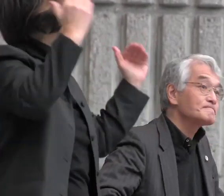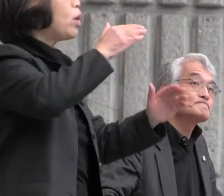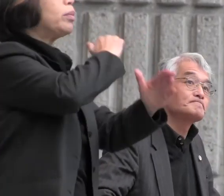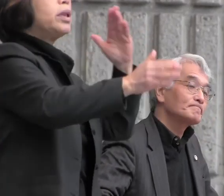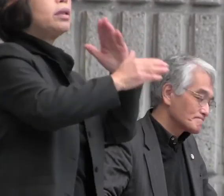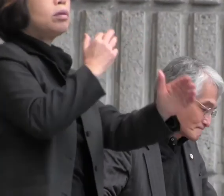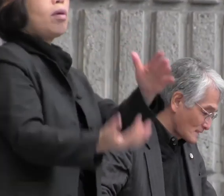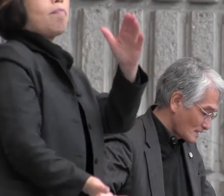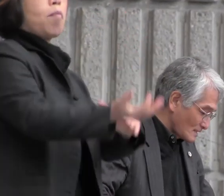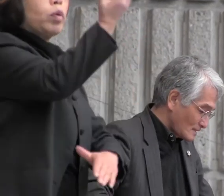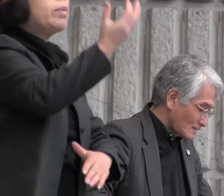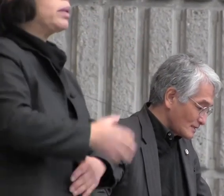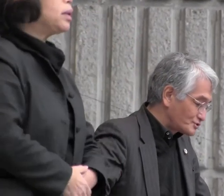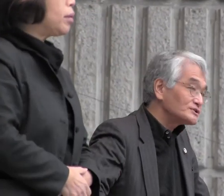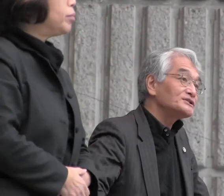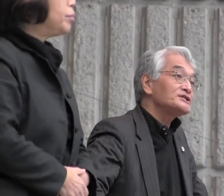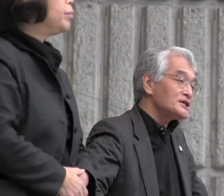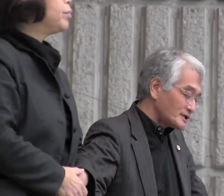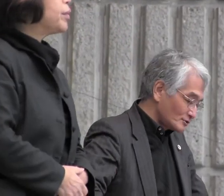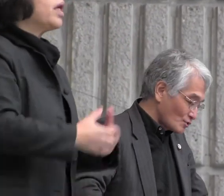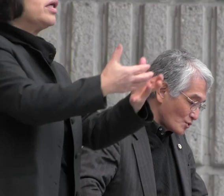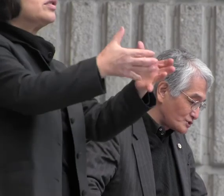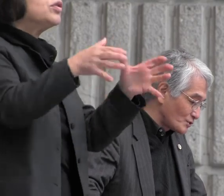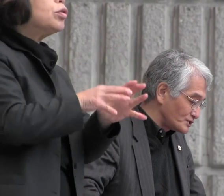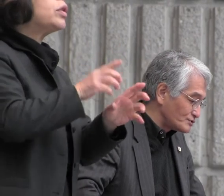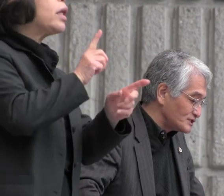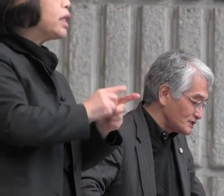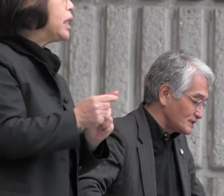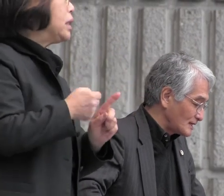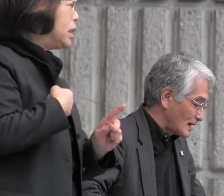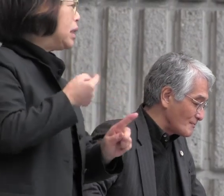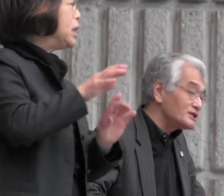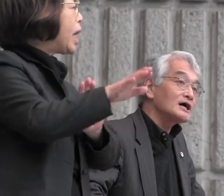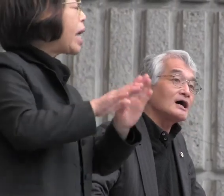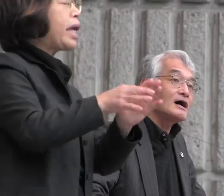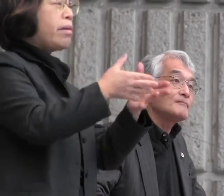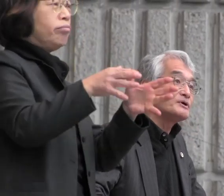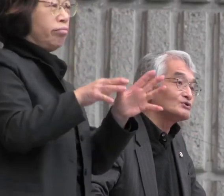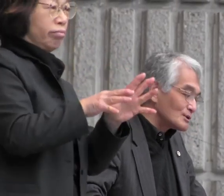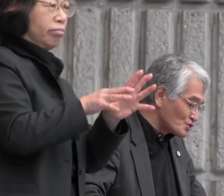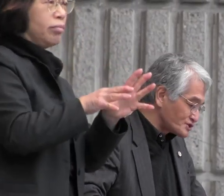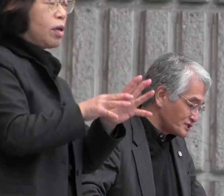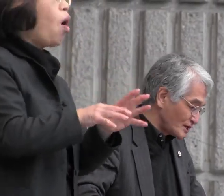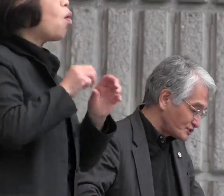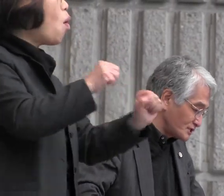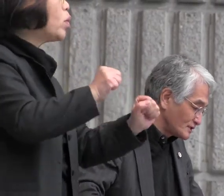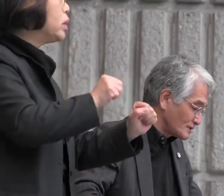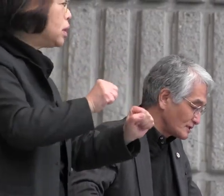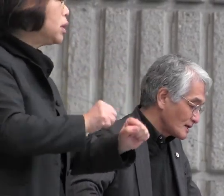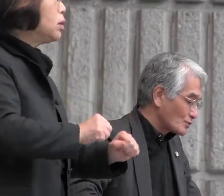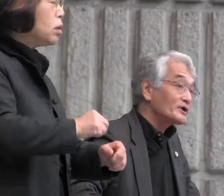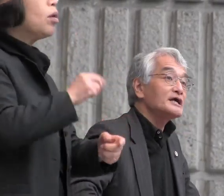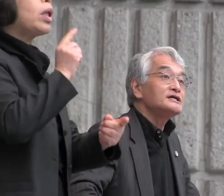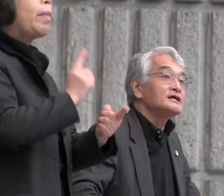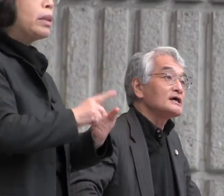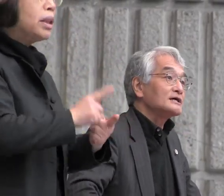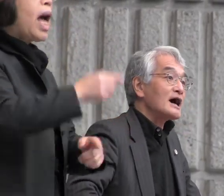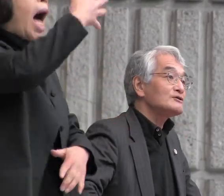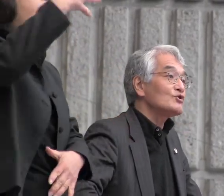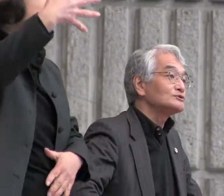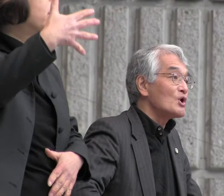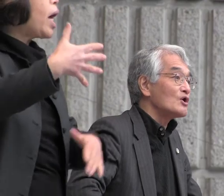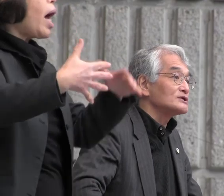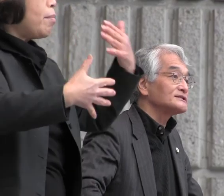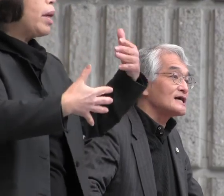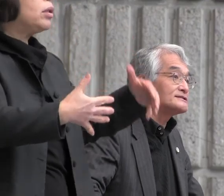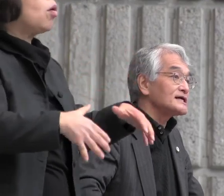ました。集団的自衛権の行使を理由にアメリカがベトナムを侵略し、これに